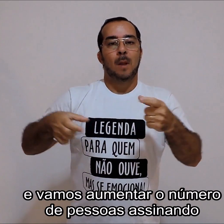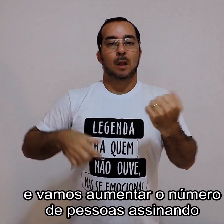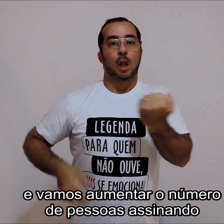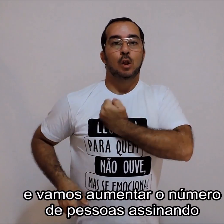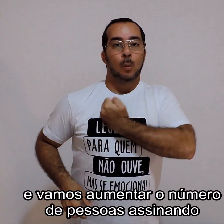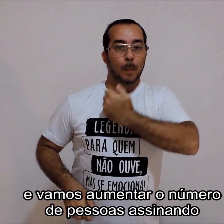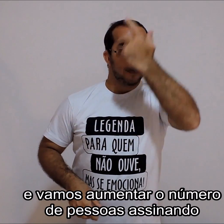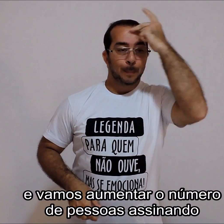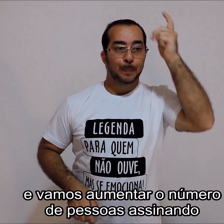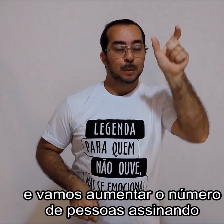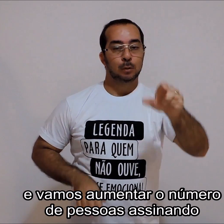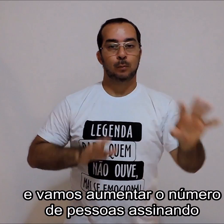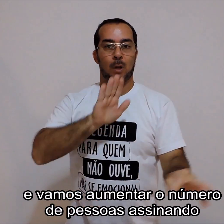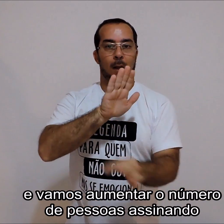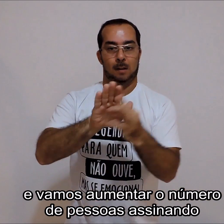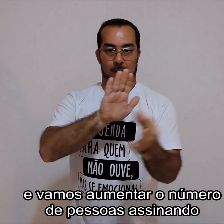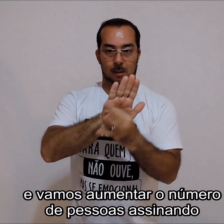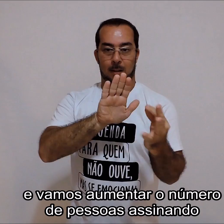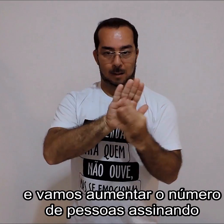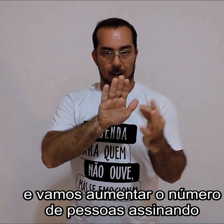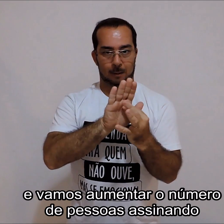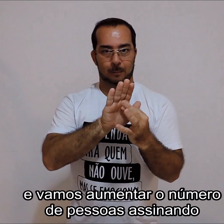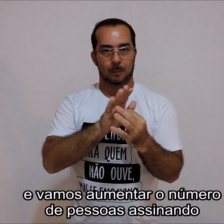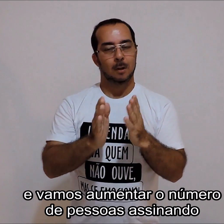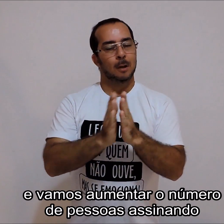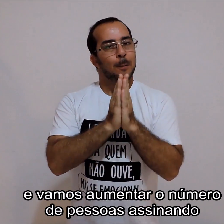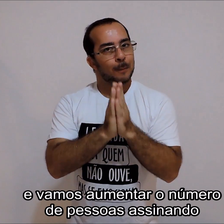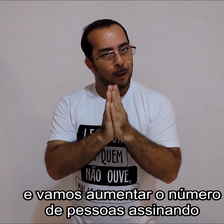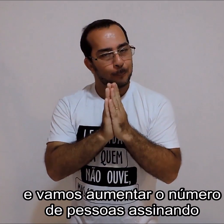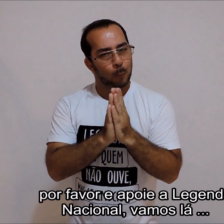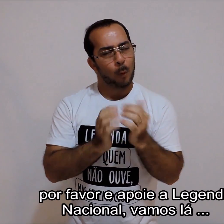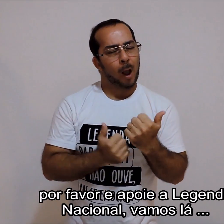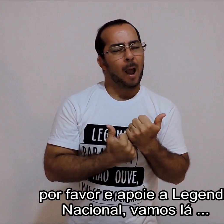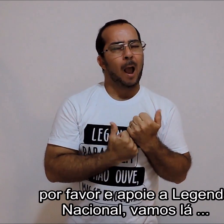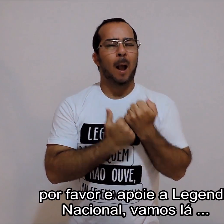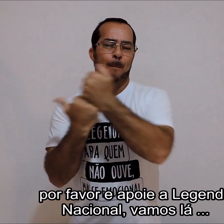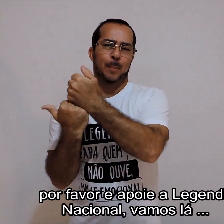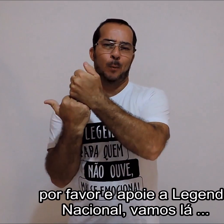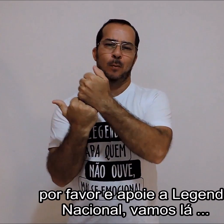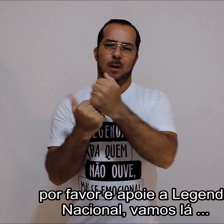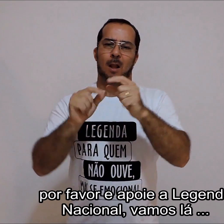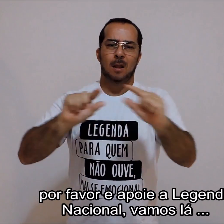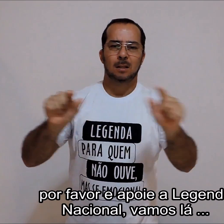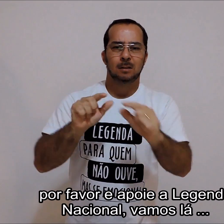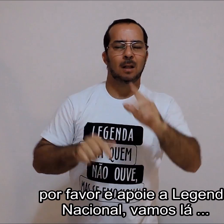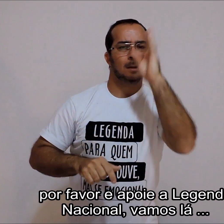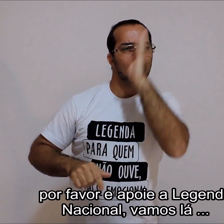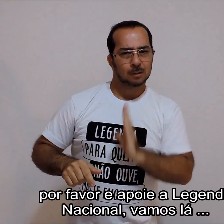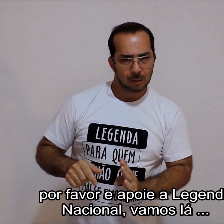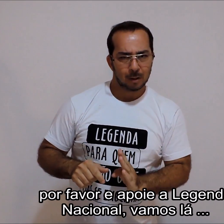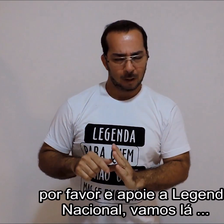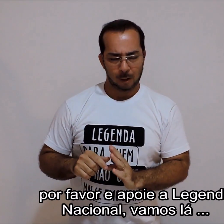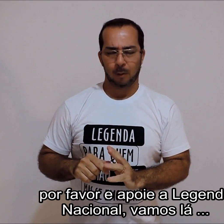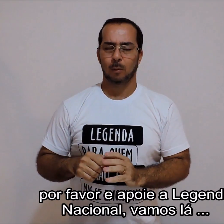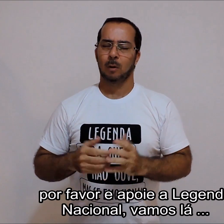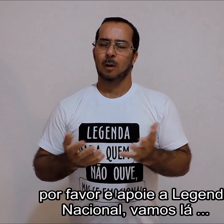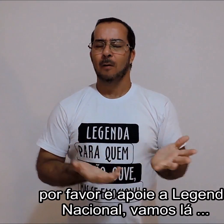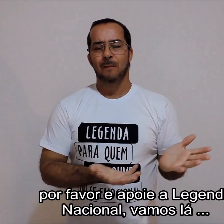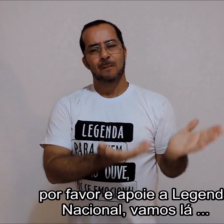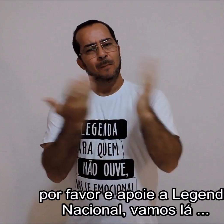aumentar número de pessoas assinando. Por favor e apoie a legenda nacional. Vamos